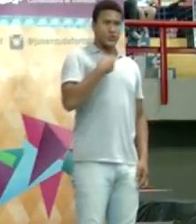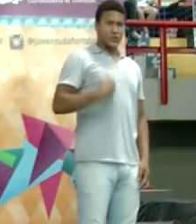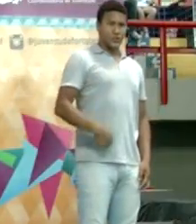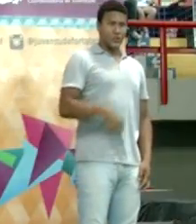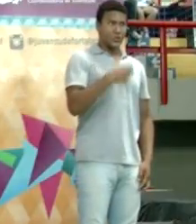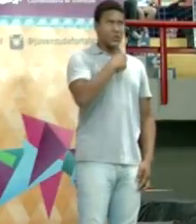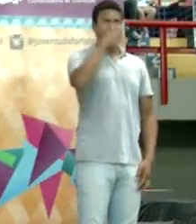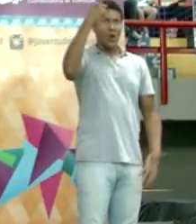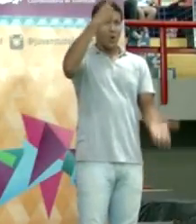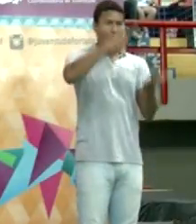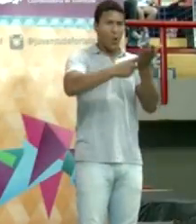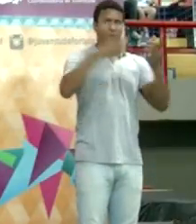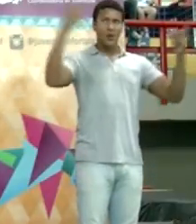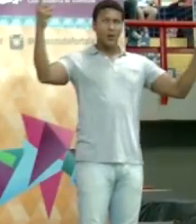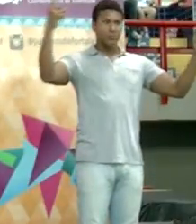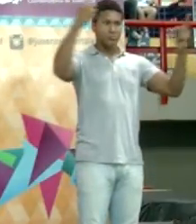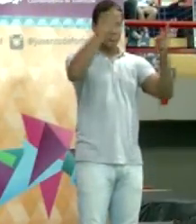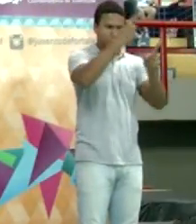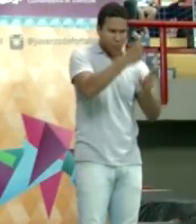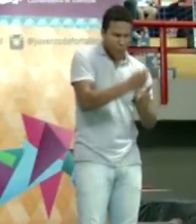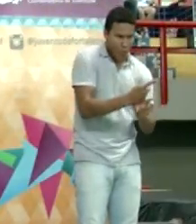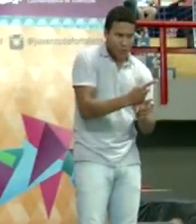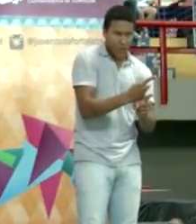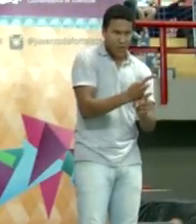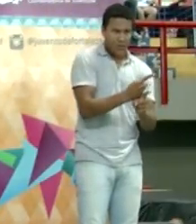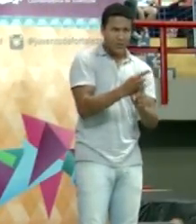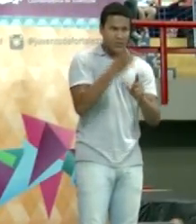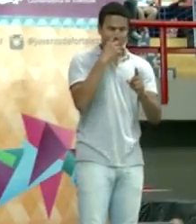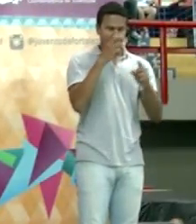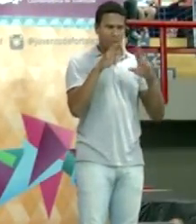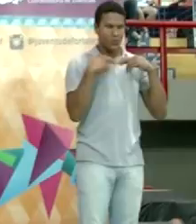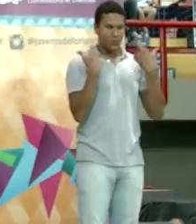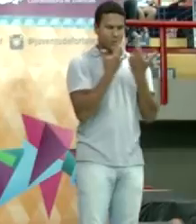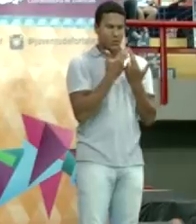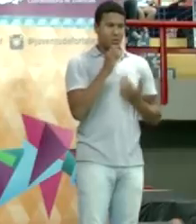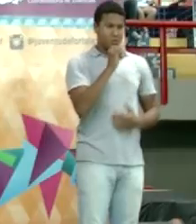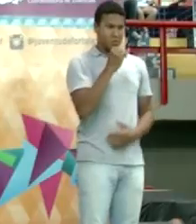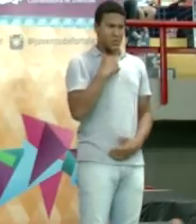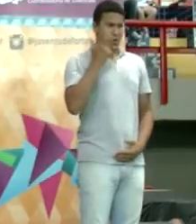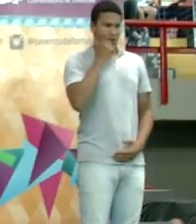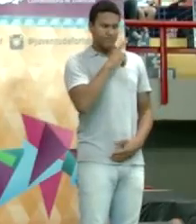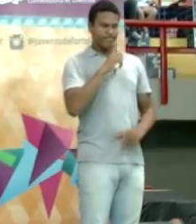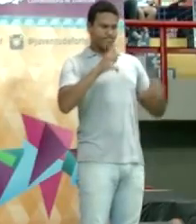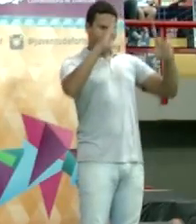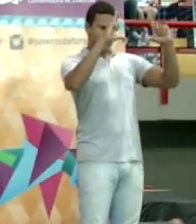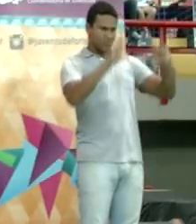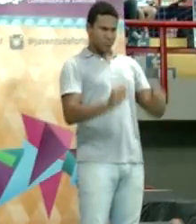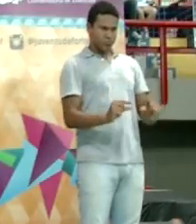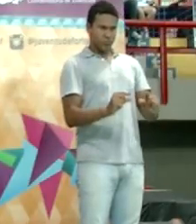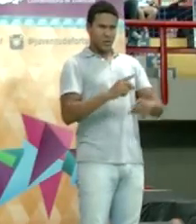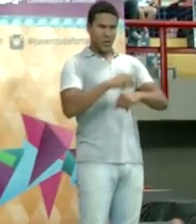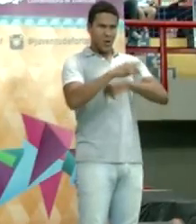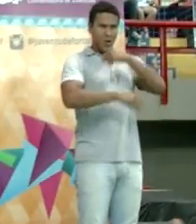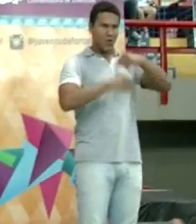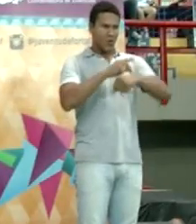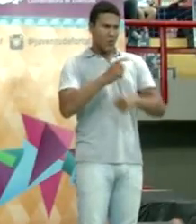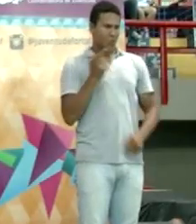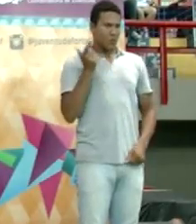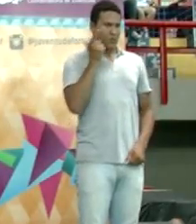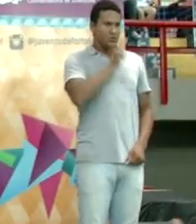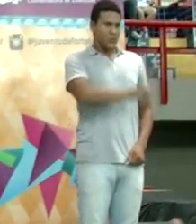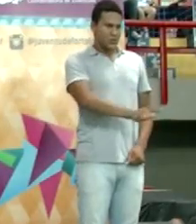estufa. Se eles conseguirem diminuir os gases estufa, os dois principais países mais poluentes do